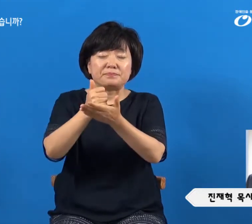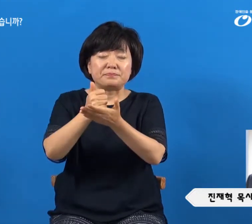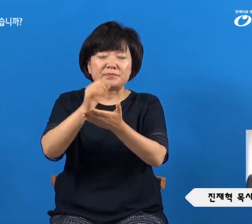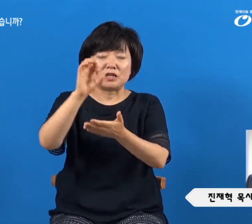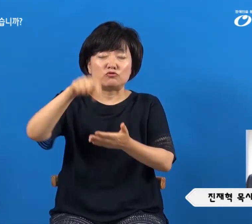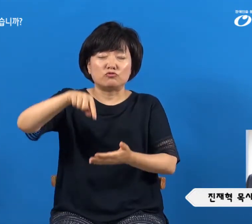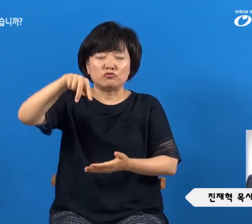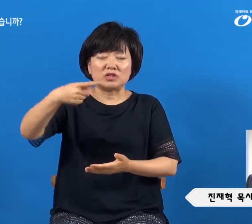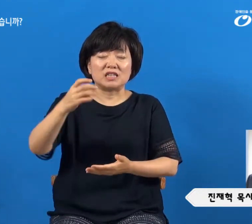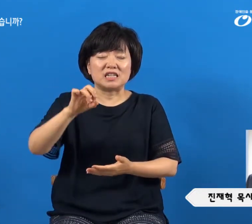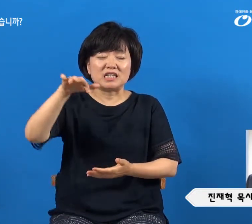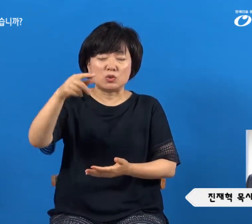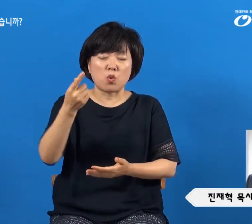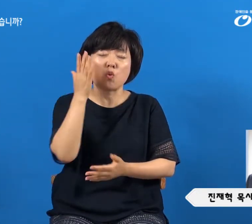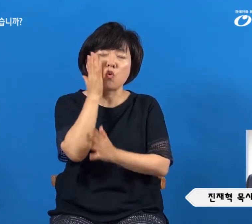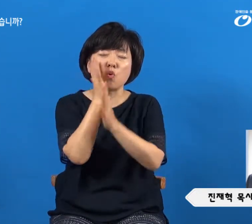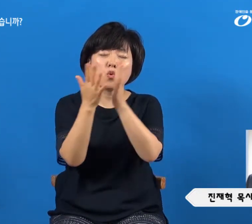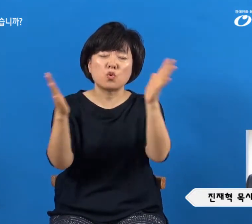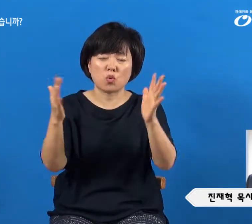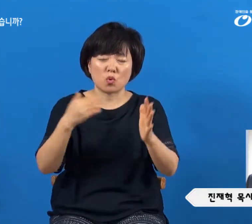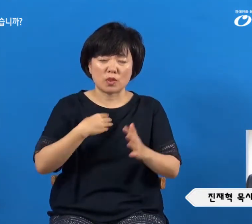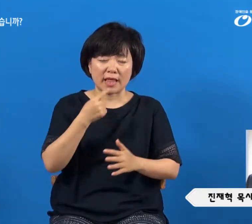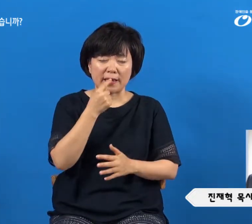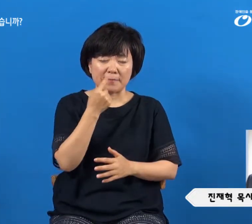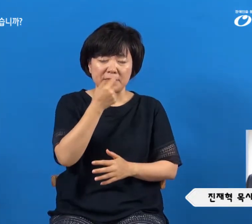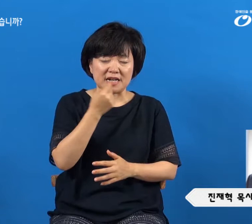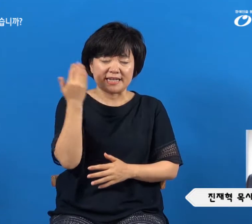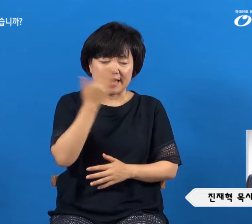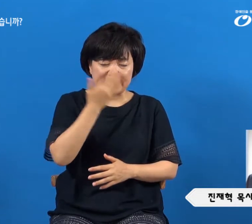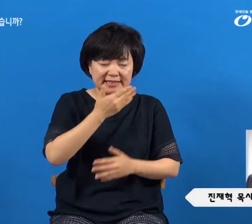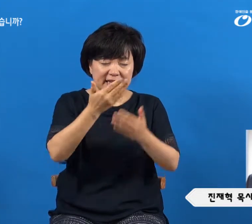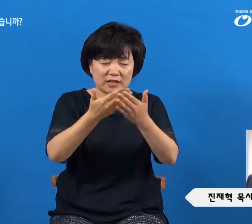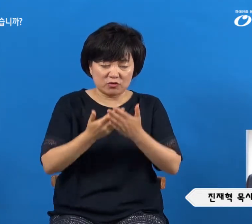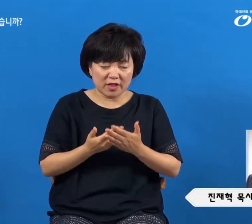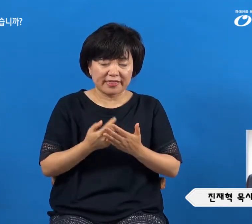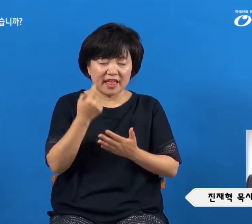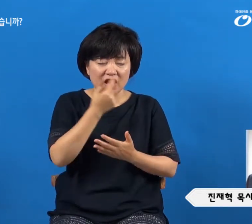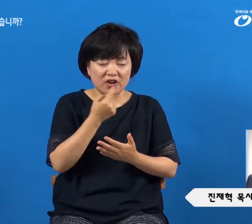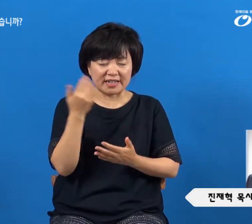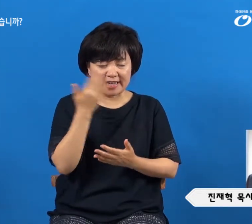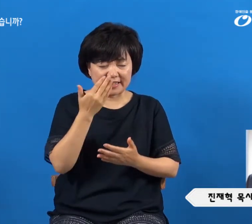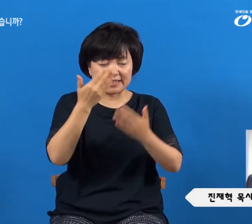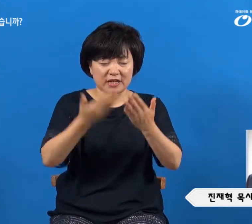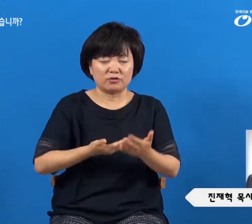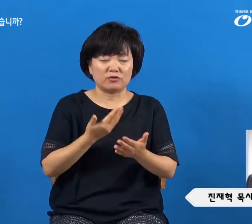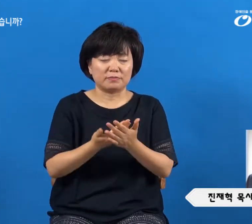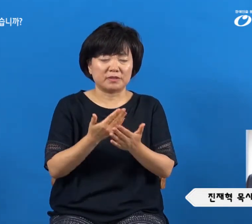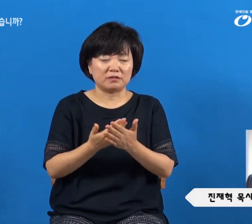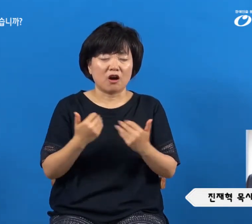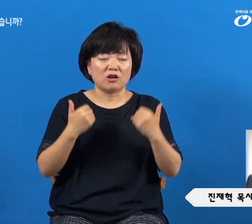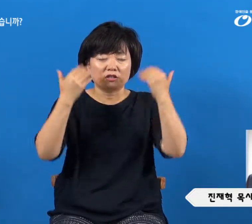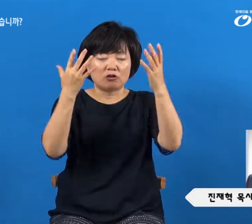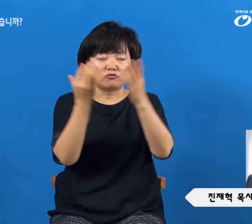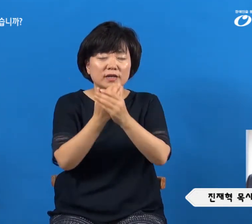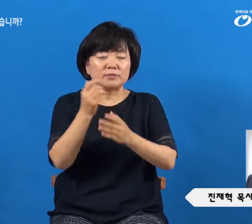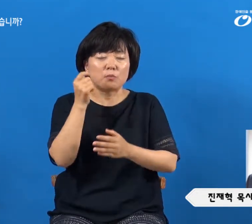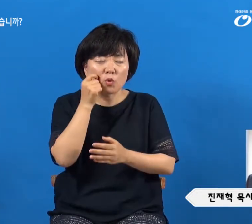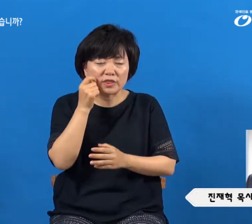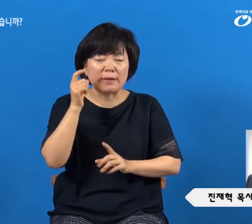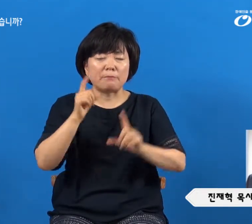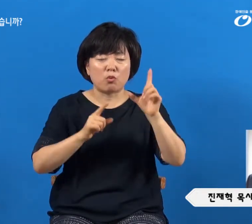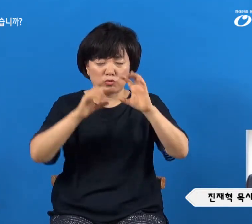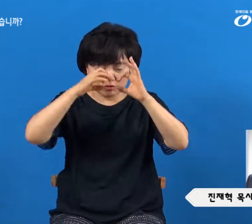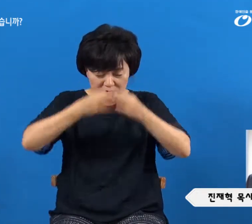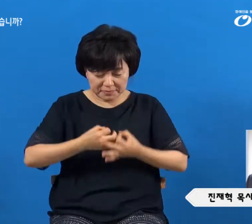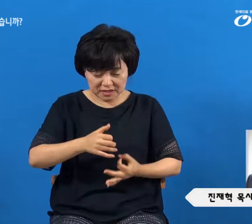우리를 정결케 하시고 우리의 혀를 깨끗게 하여 주옵소서. 성숙하지 못한 모습들이